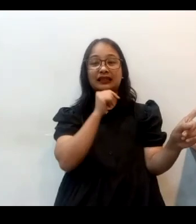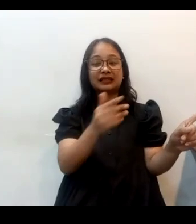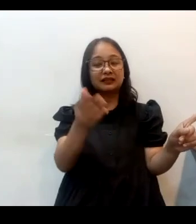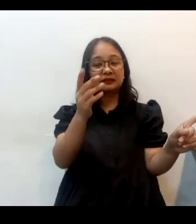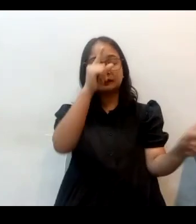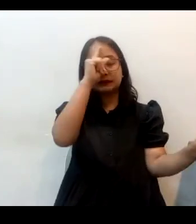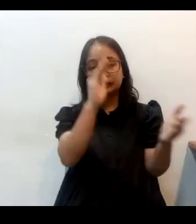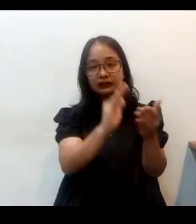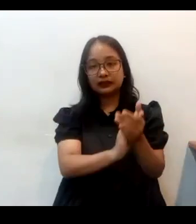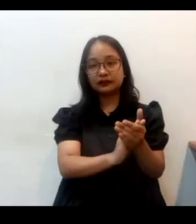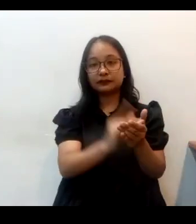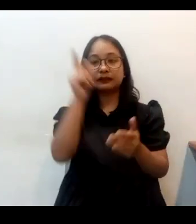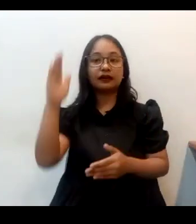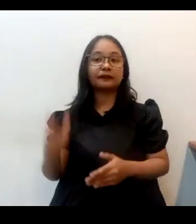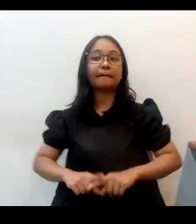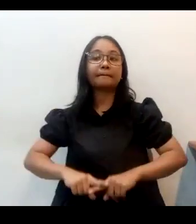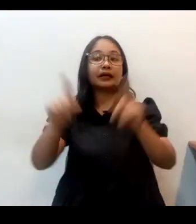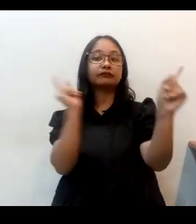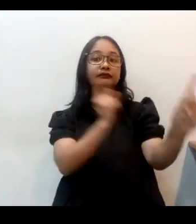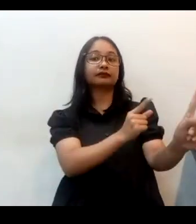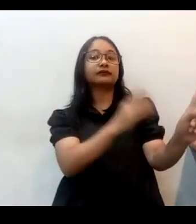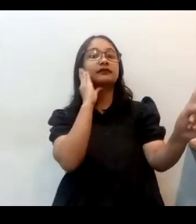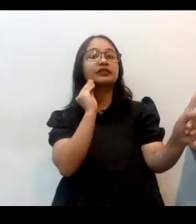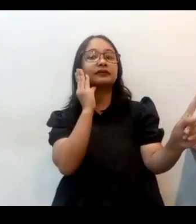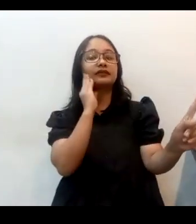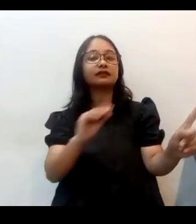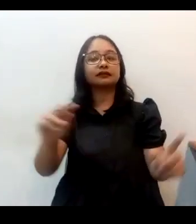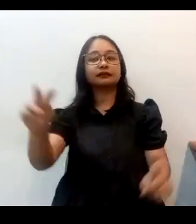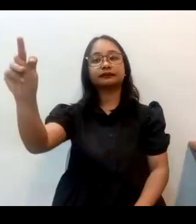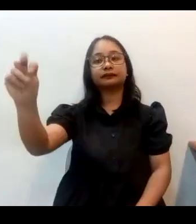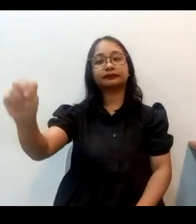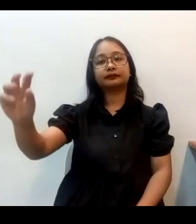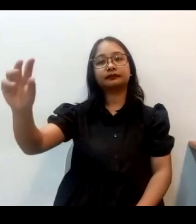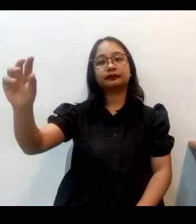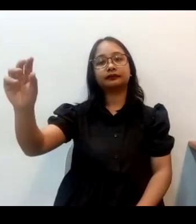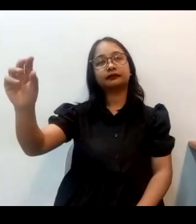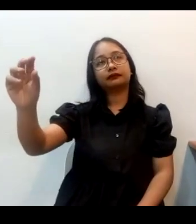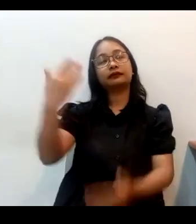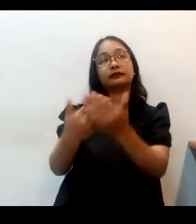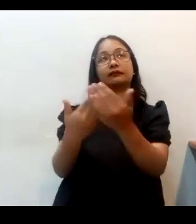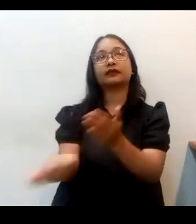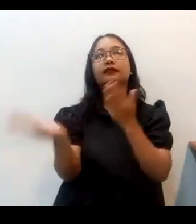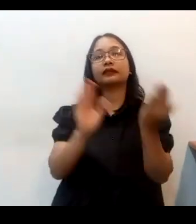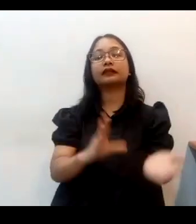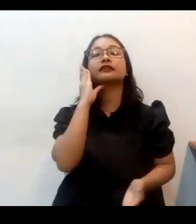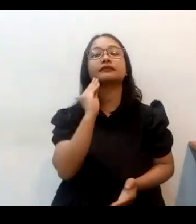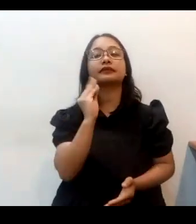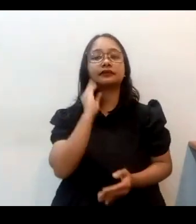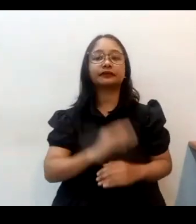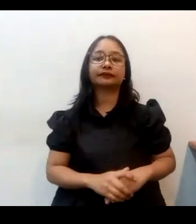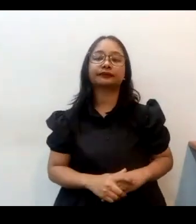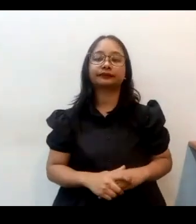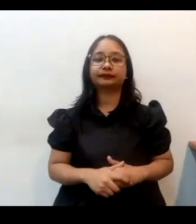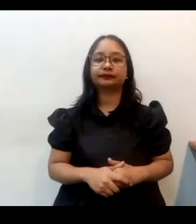naranasan yung near-death experience. near-death experience. So when he died, he looked at his dead body and